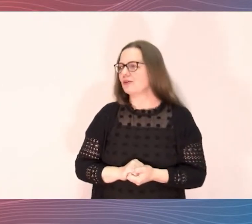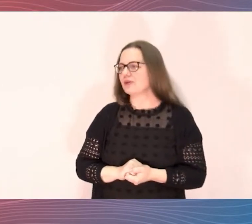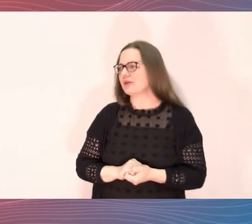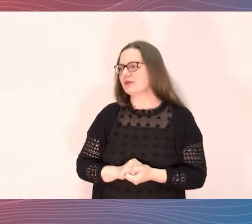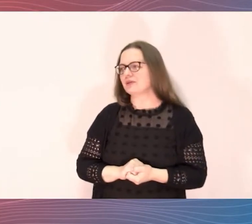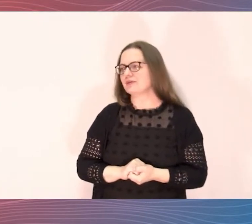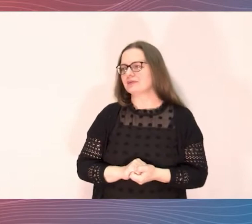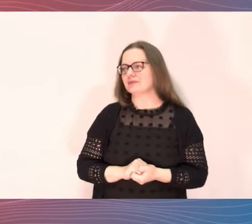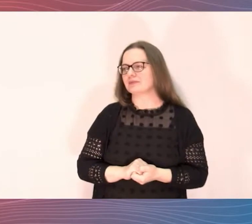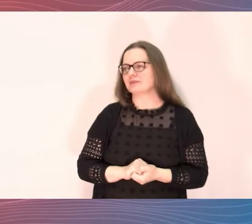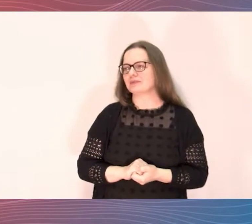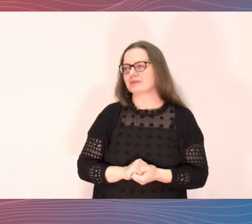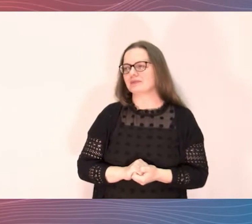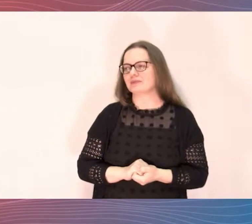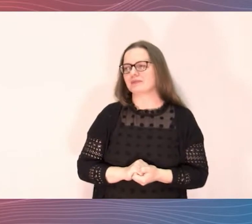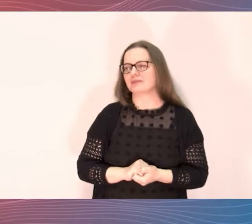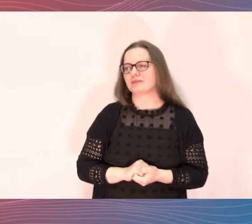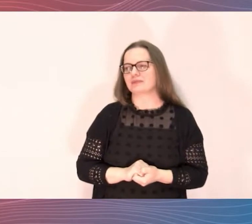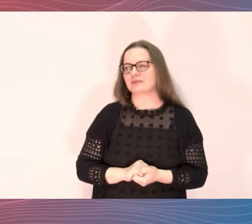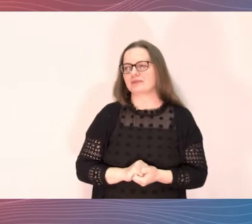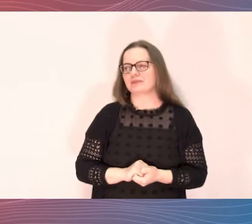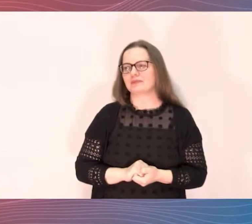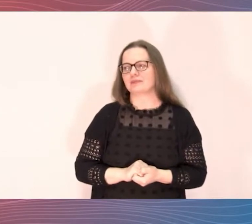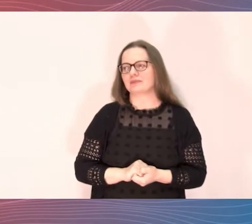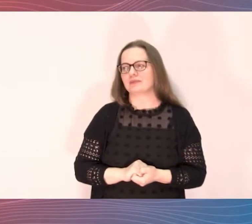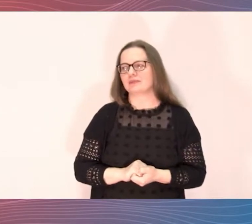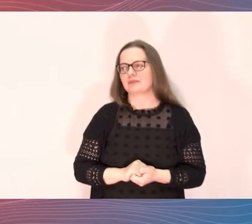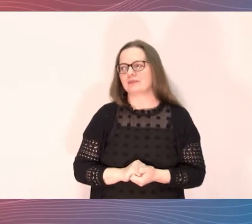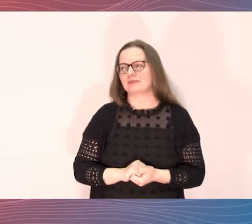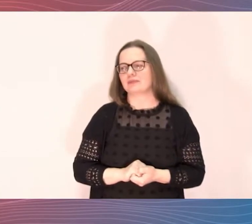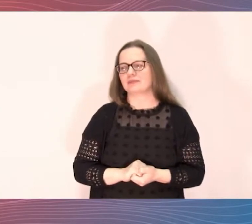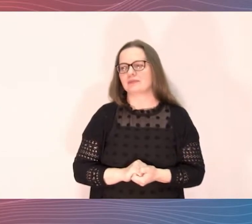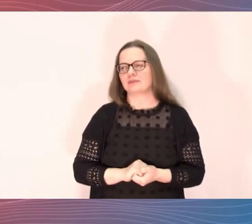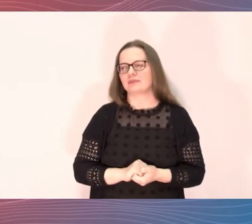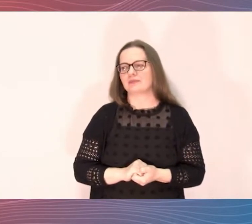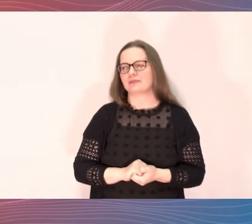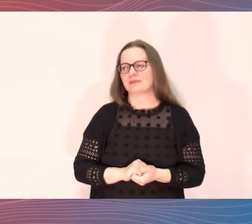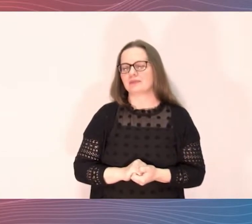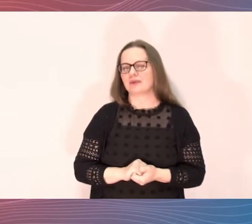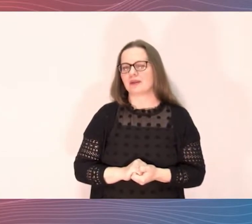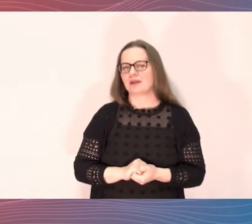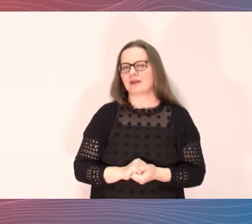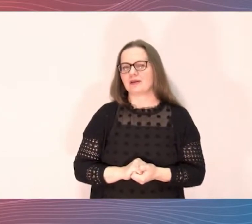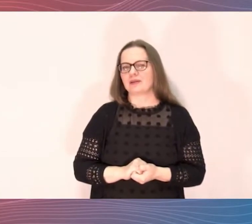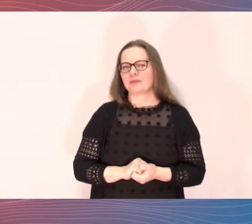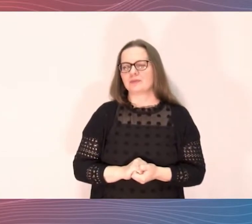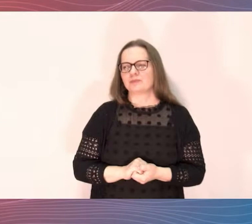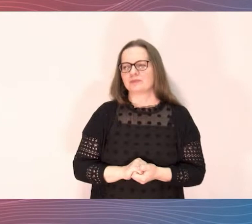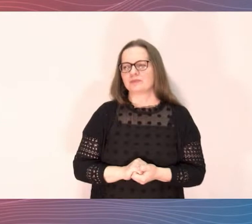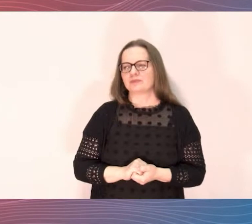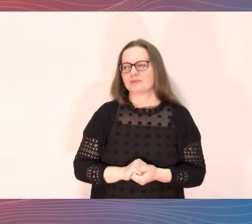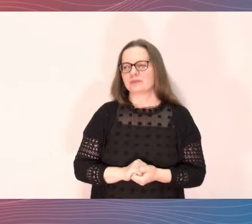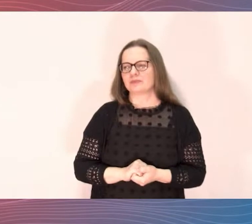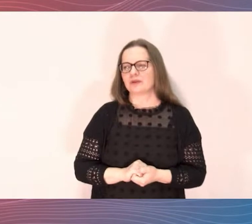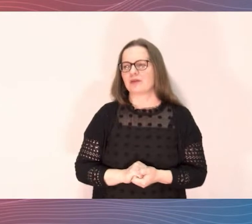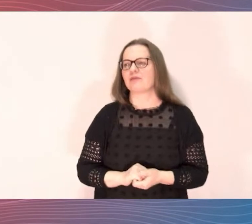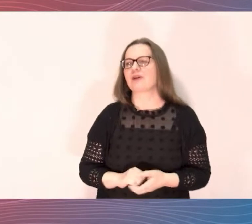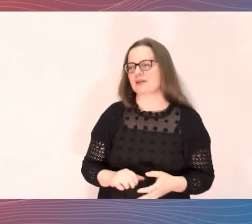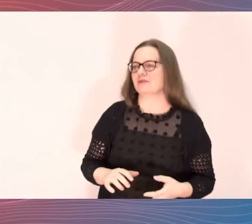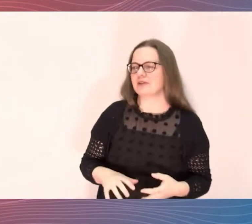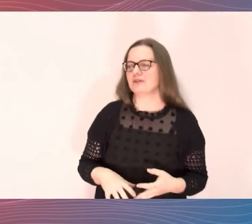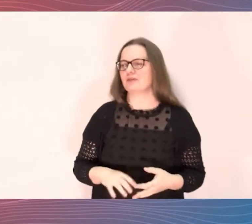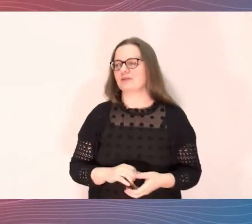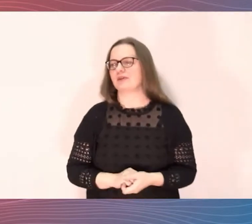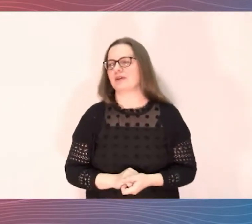de Jesus. Porque Deus que disse, das trevas resplandecerá a luz, Ele mesmo resplandeceu